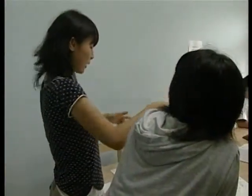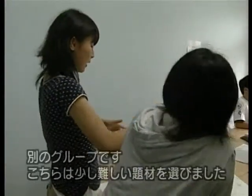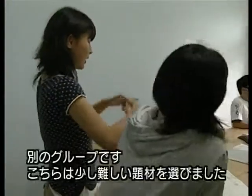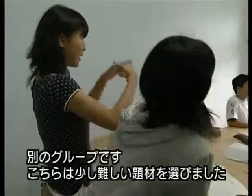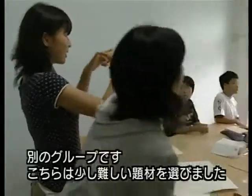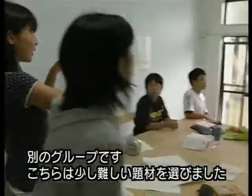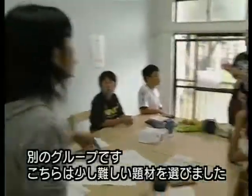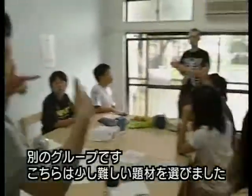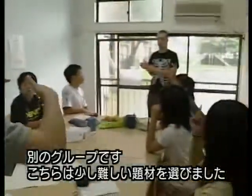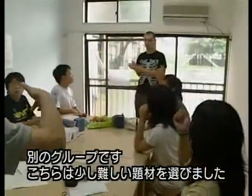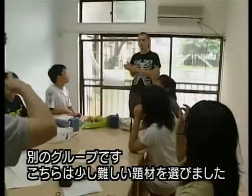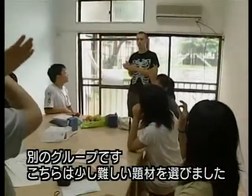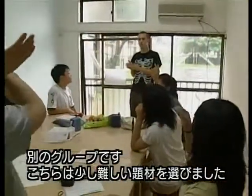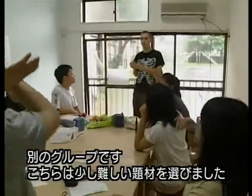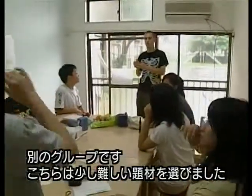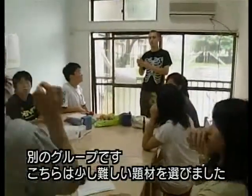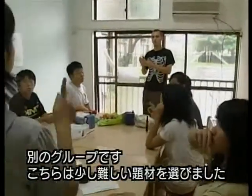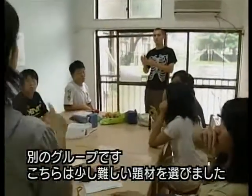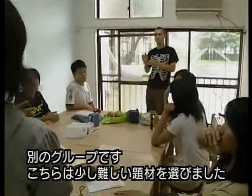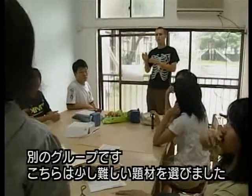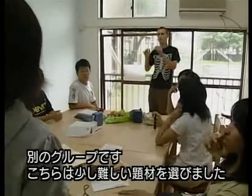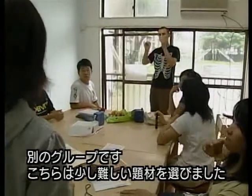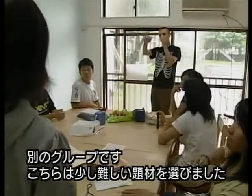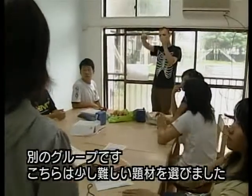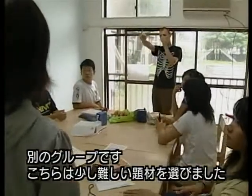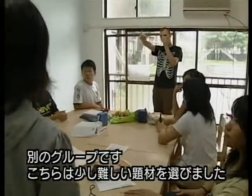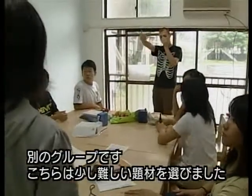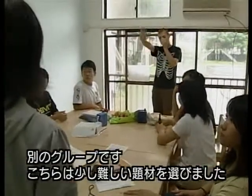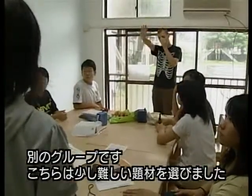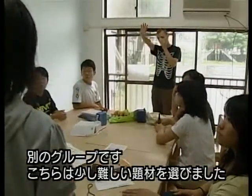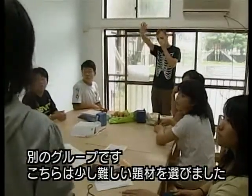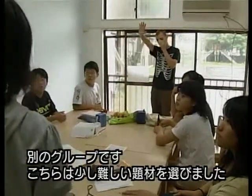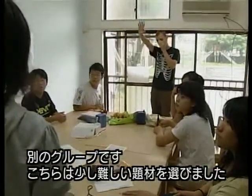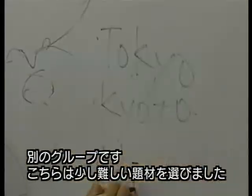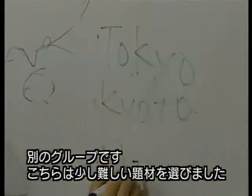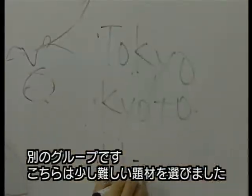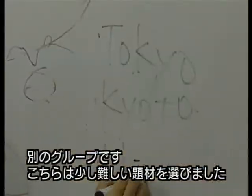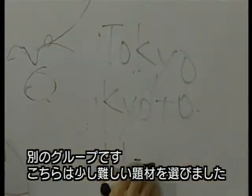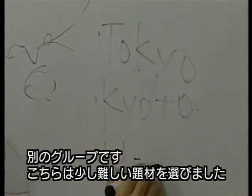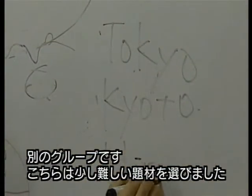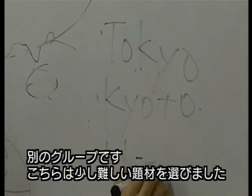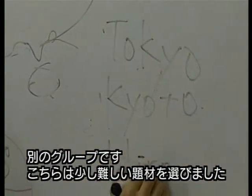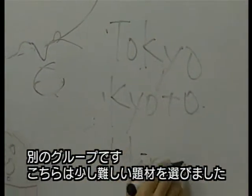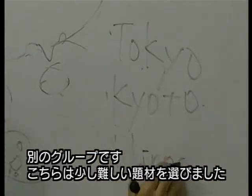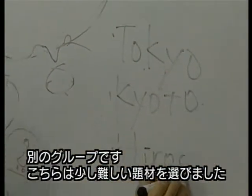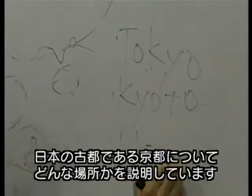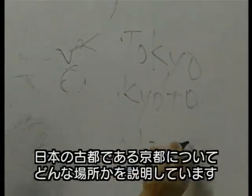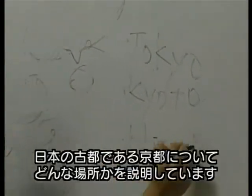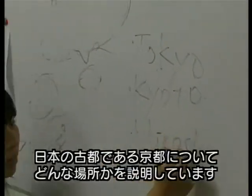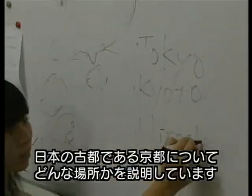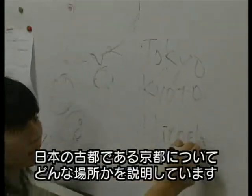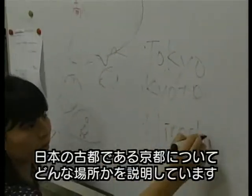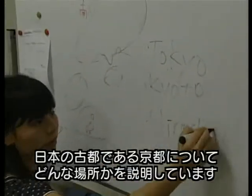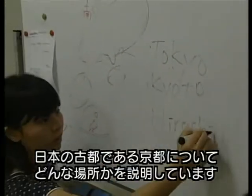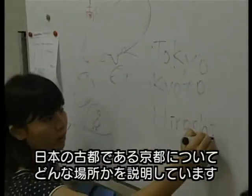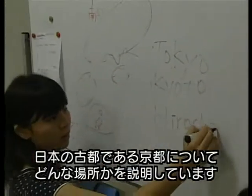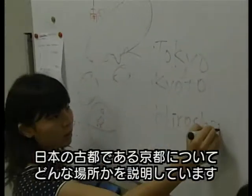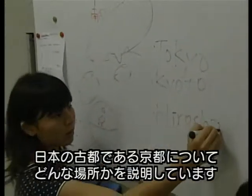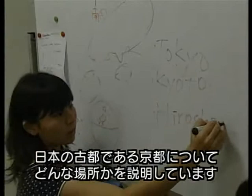別のグループです。こちらは少し難しい題材を選びました。日本の古都である京